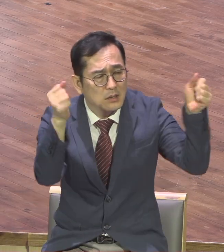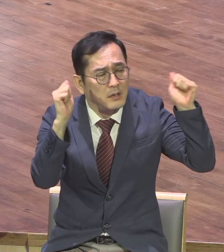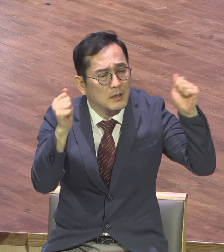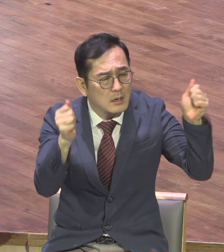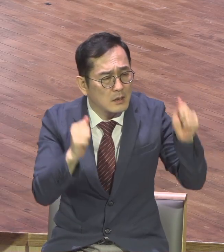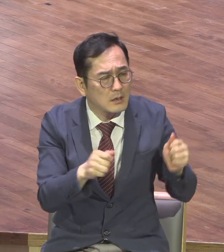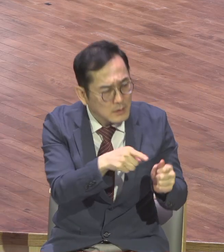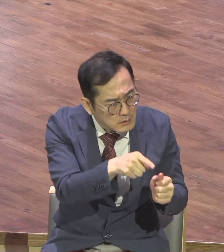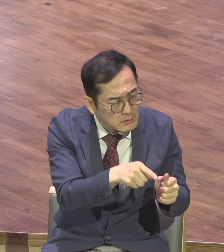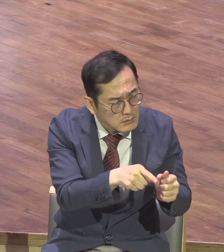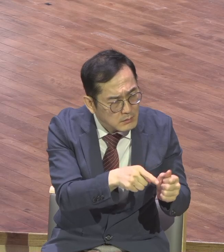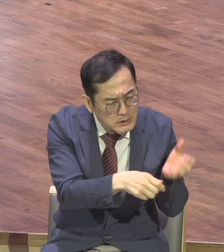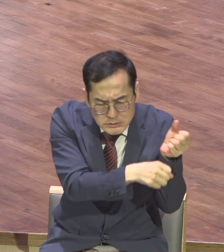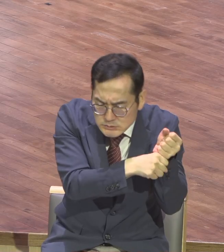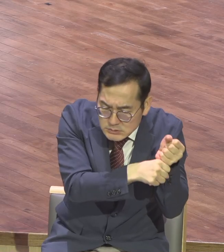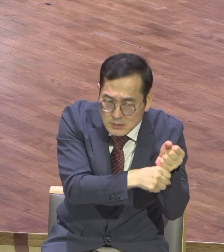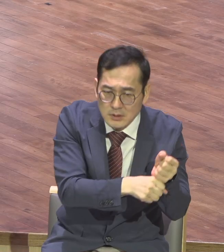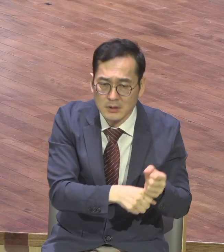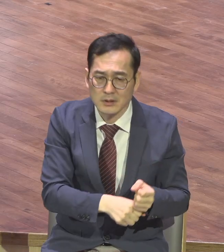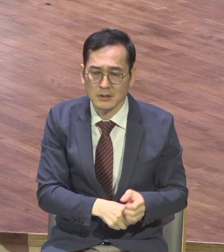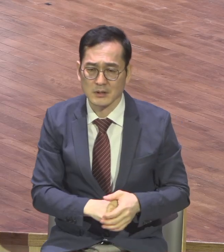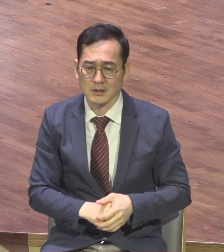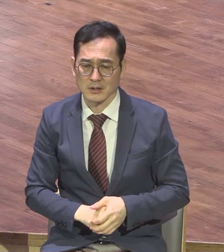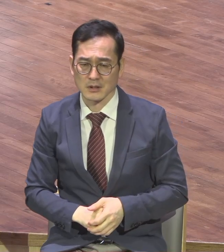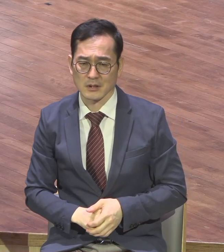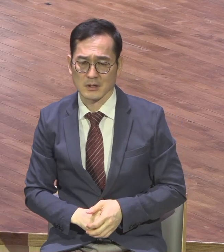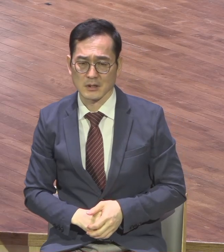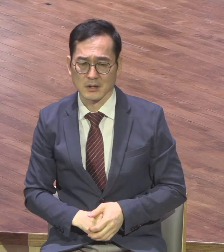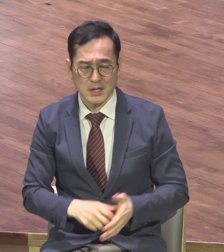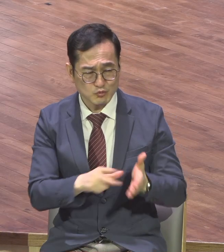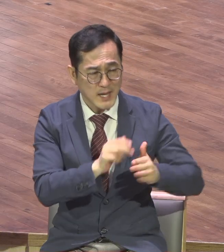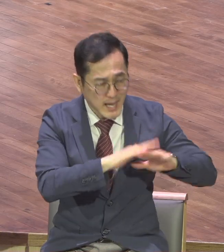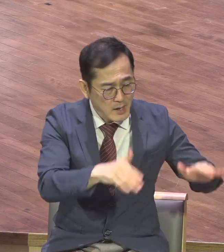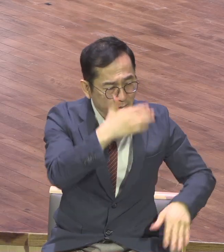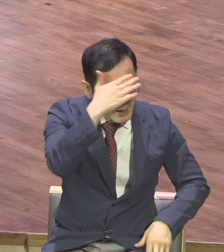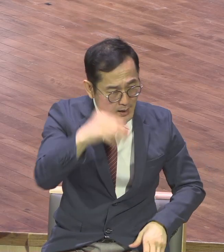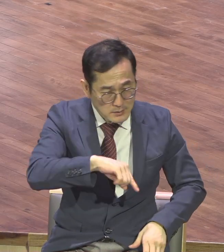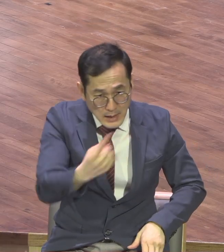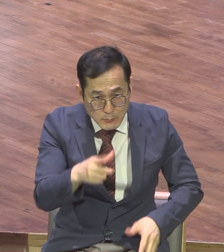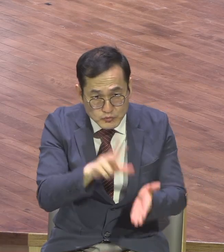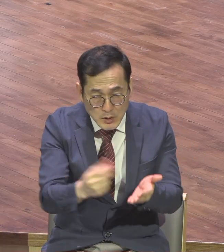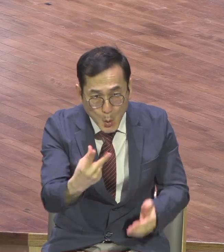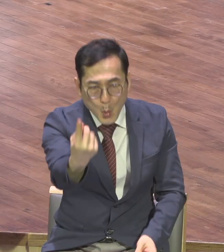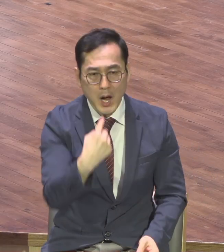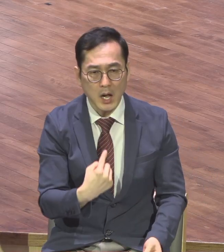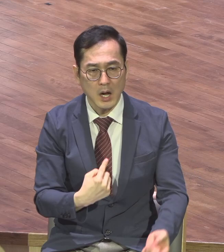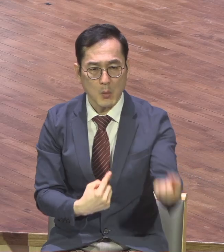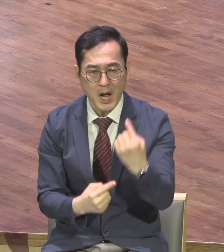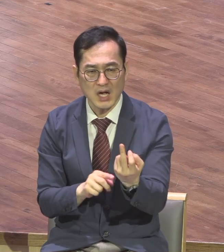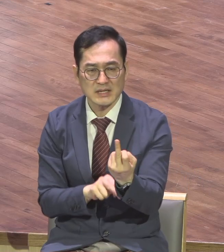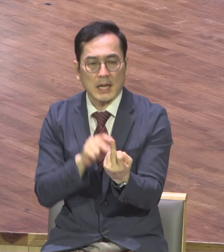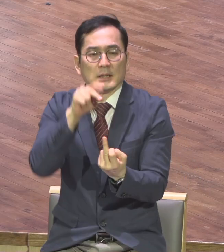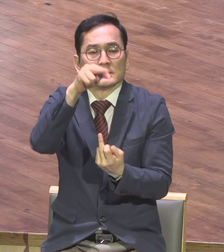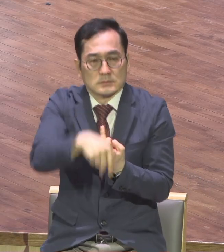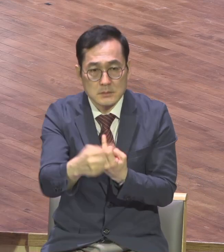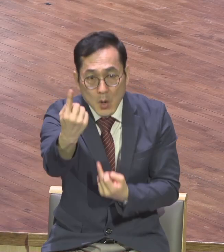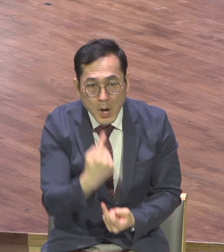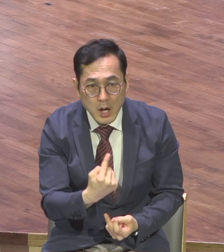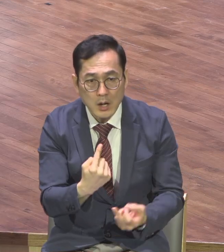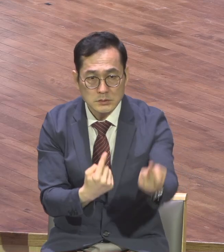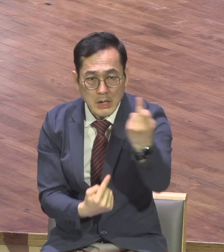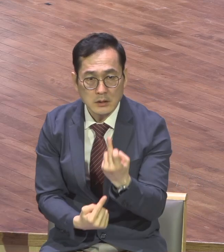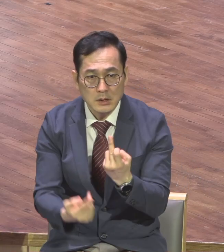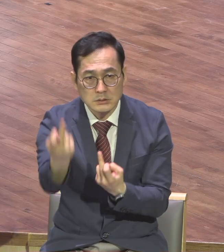불신자들 보면 하나 해결하면 또 문제하고 또 하나 해결하면 또 문제, 계속 문제 속에서 근심 걱정 불안 염려 속에